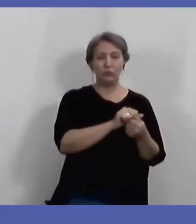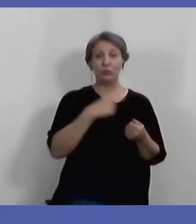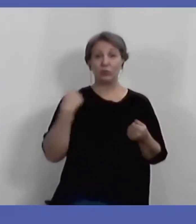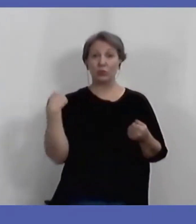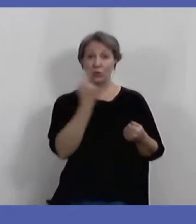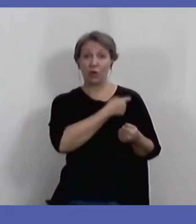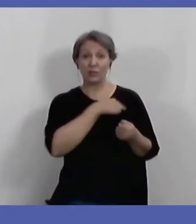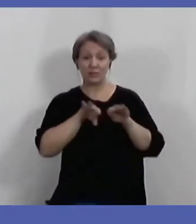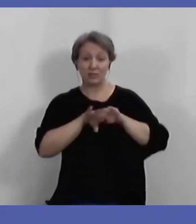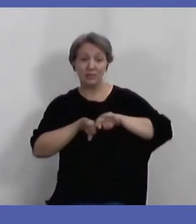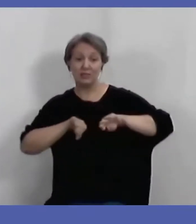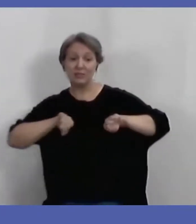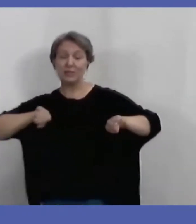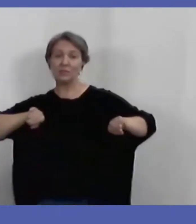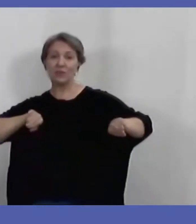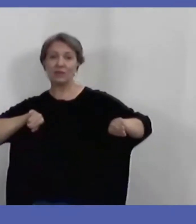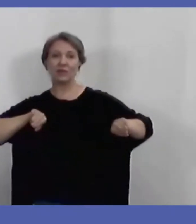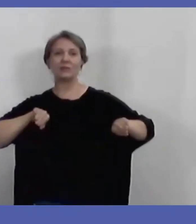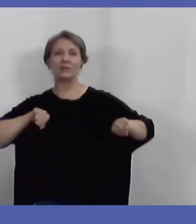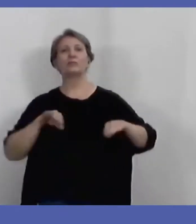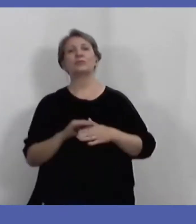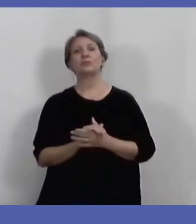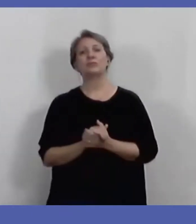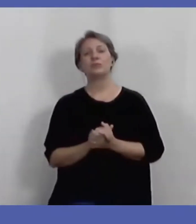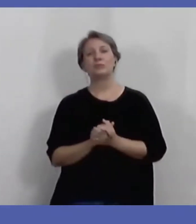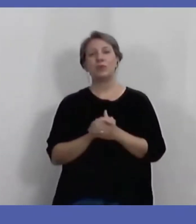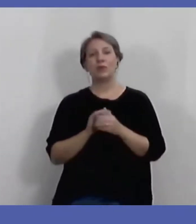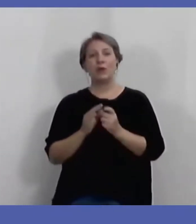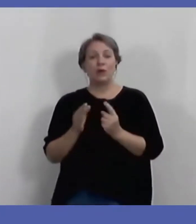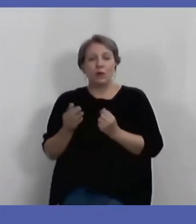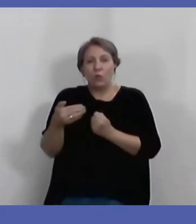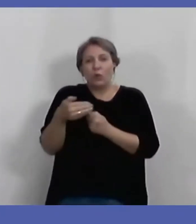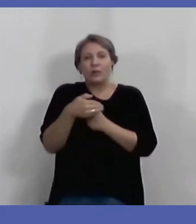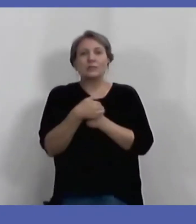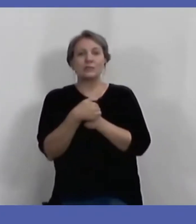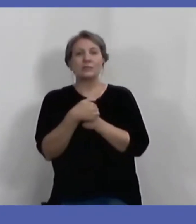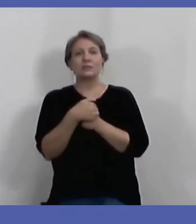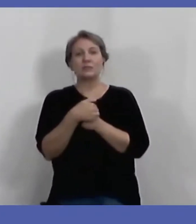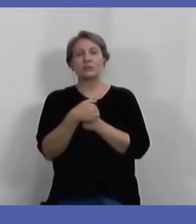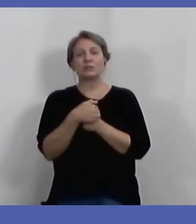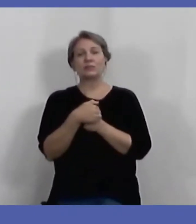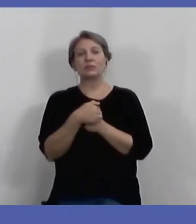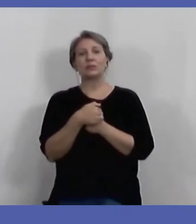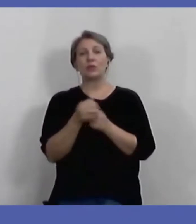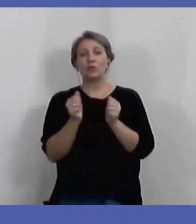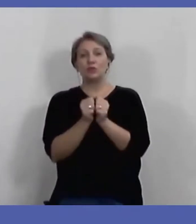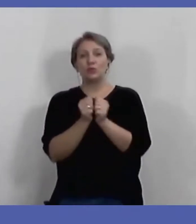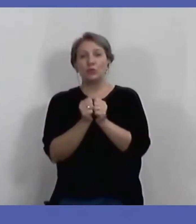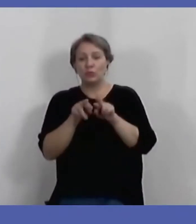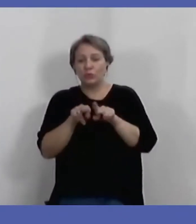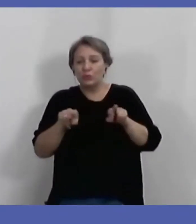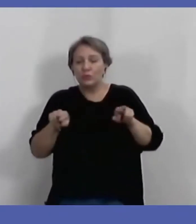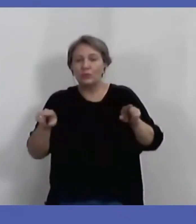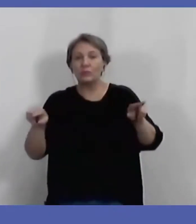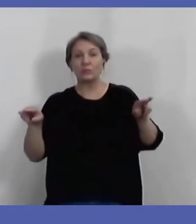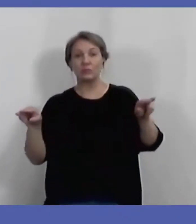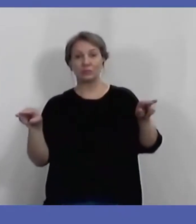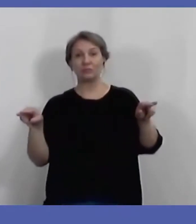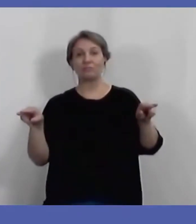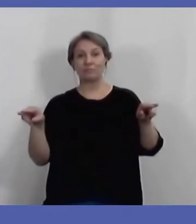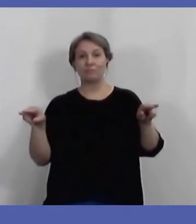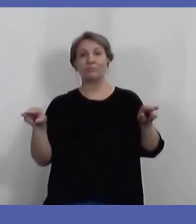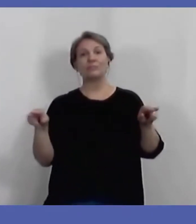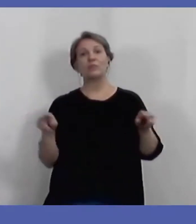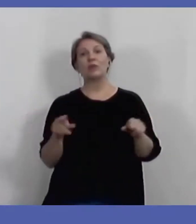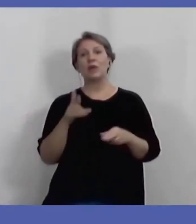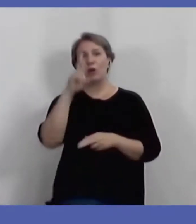aqui estamos no meio dos irmãos, nós aqui almoçamos com os irmãos, jantamos com